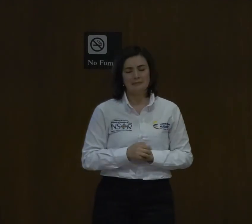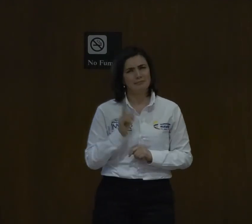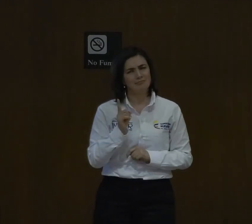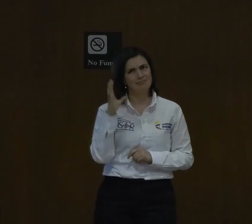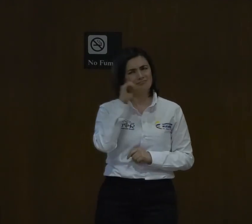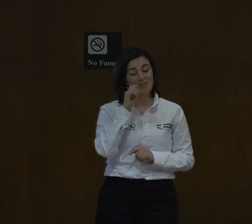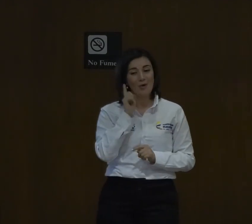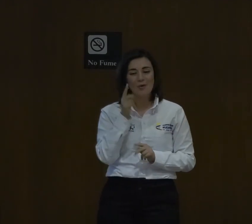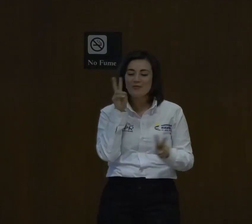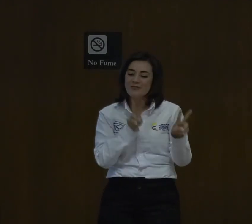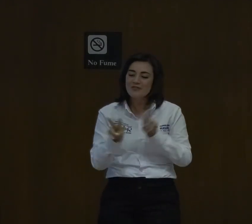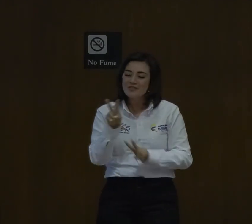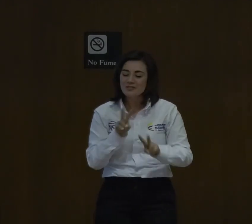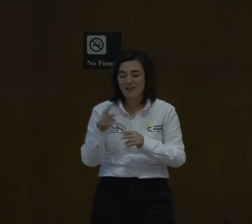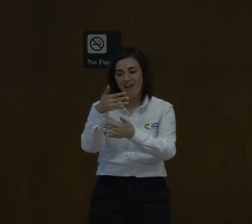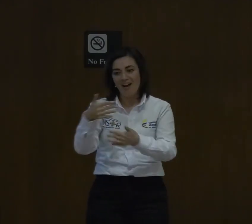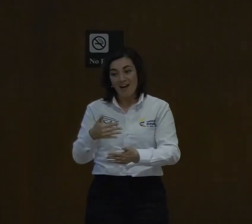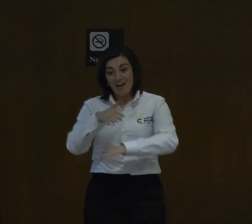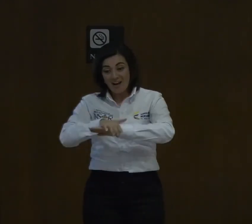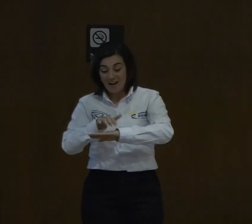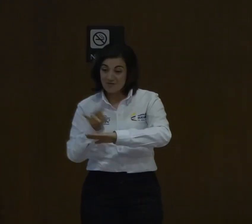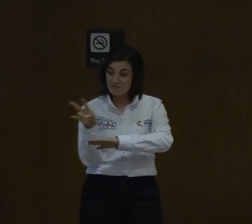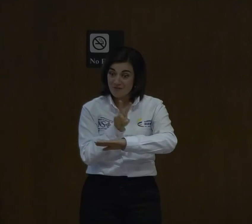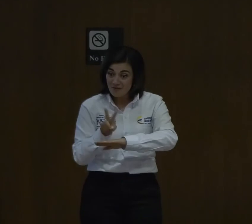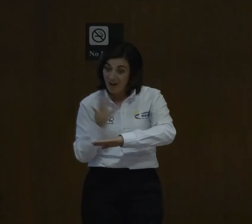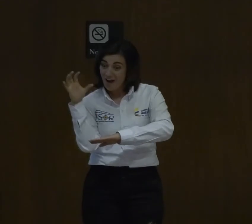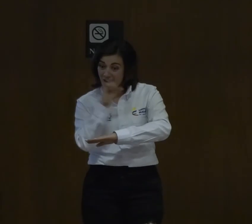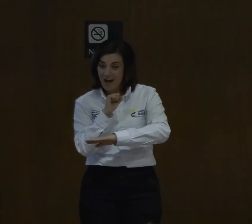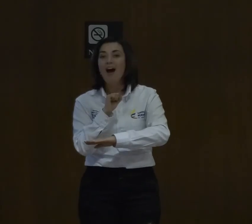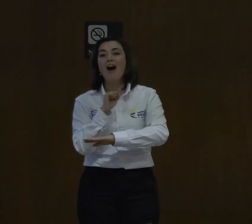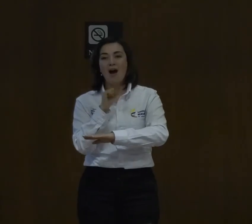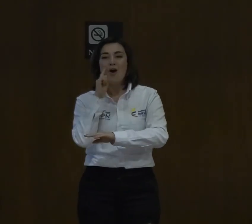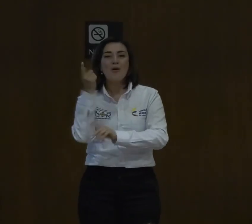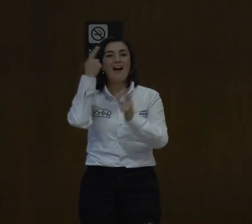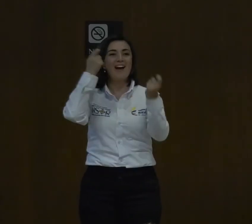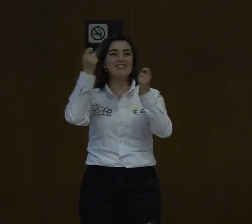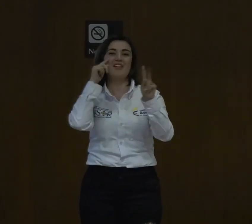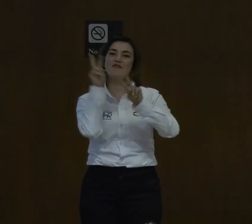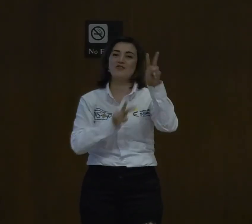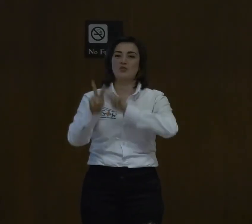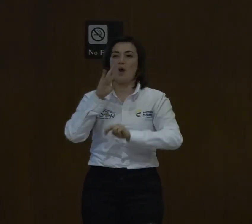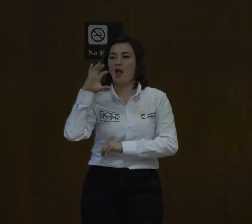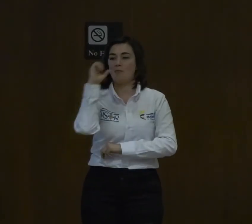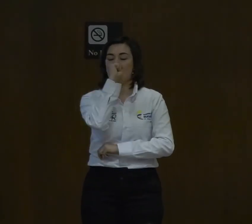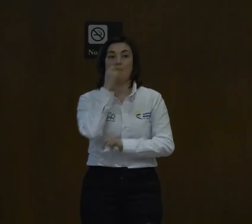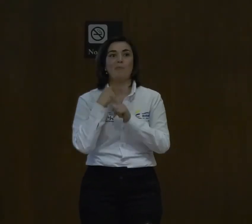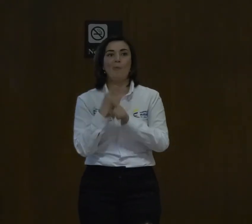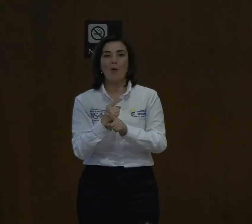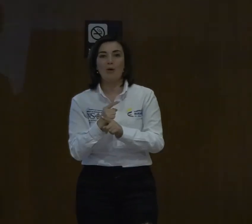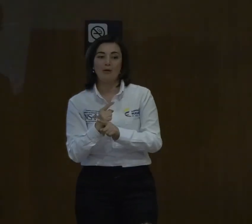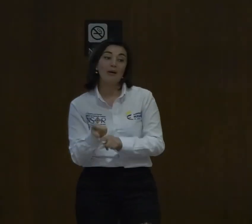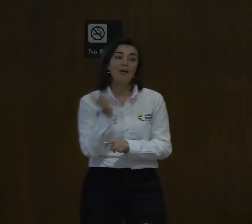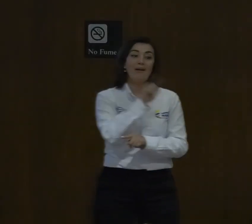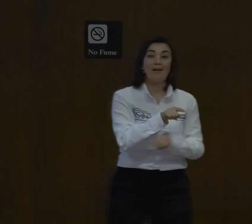estrategia visual, de alguna forma, le ayuda a reconocer el vocabulario sin tener que